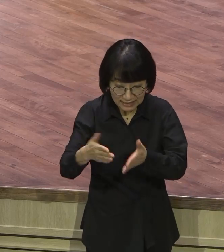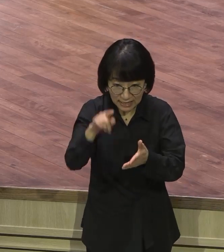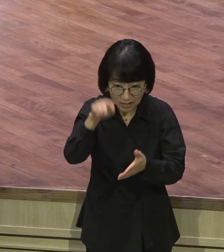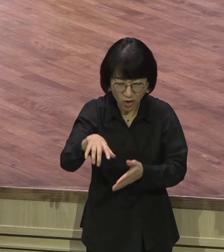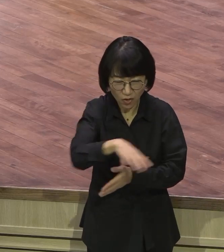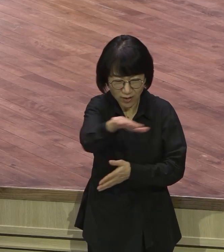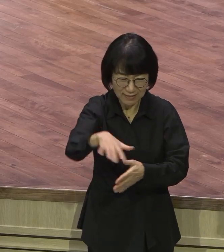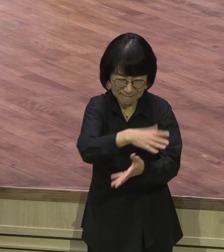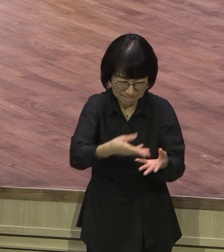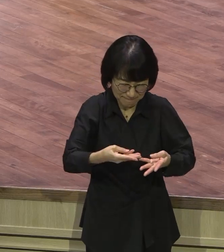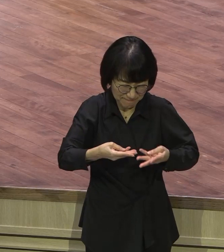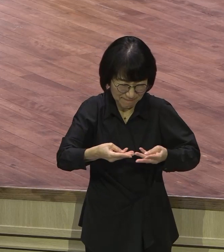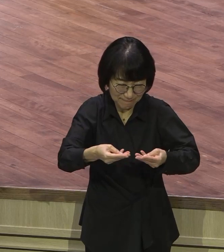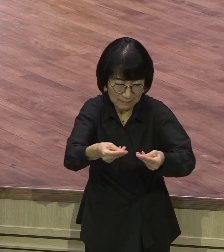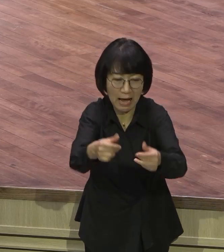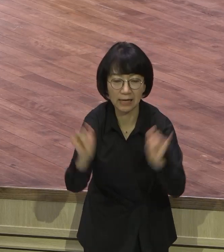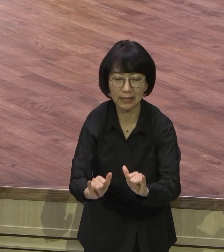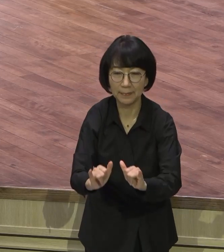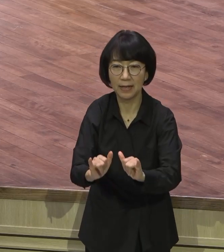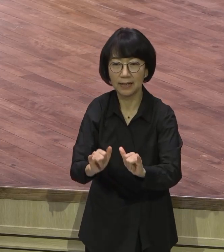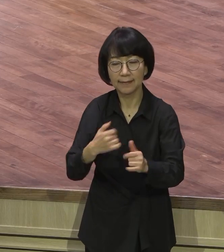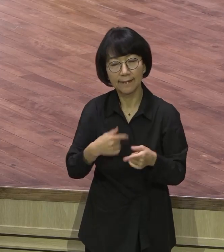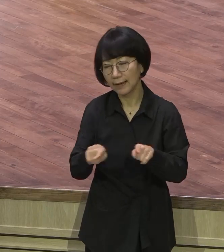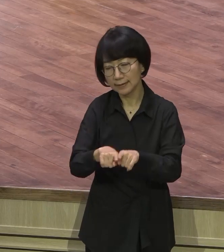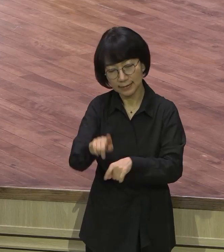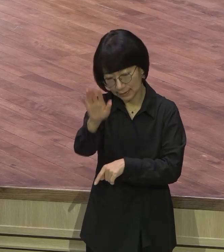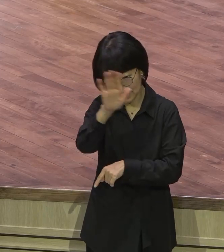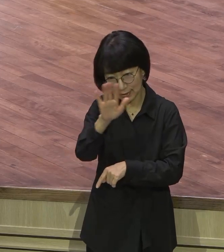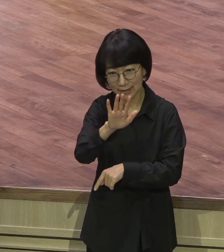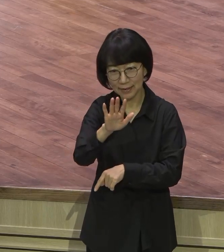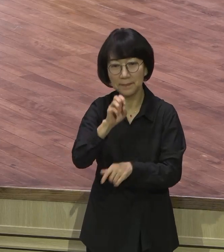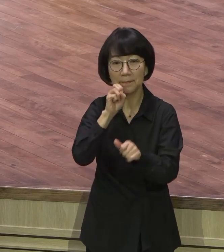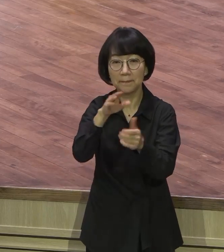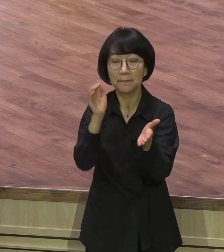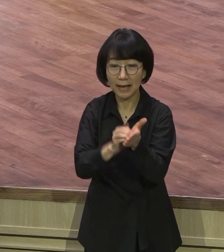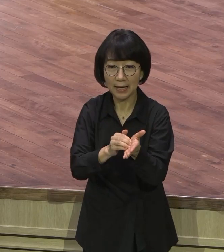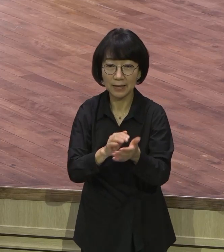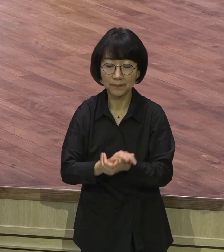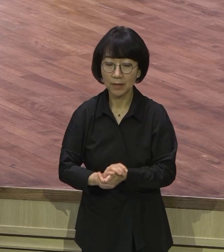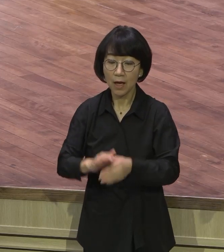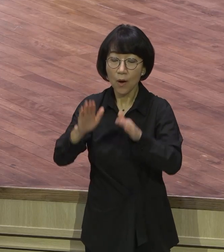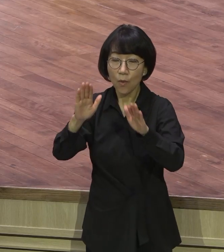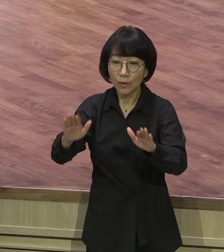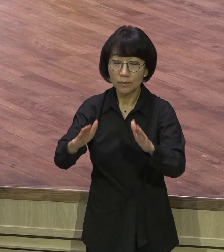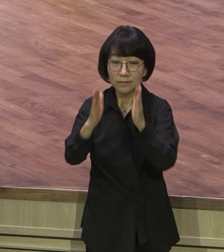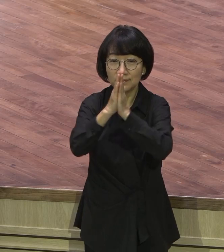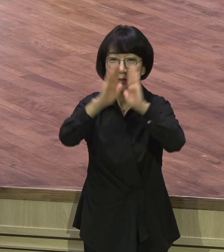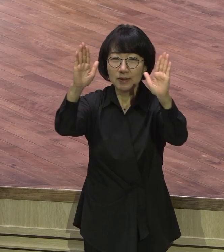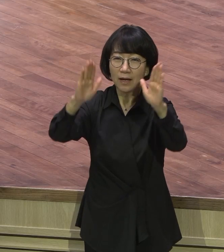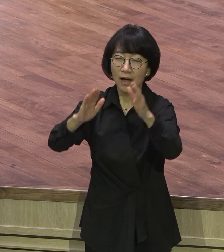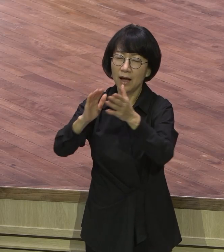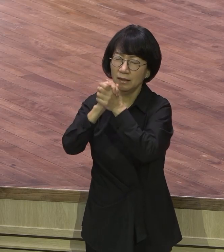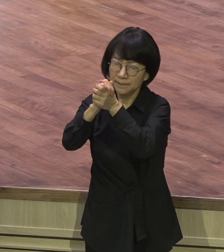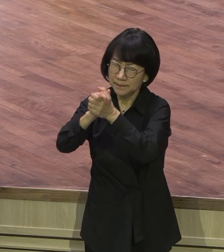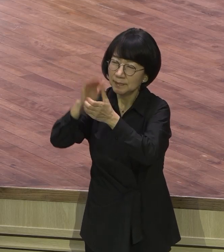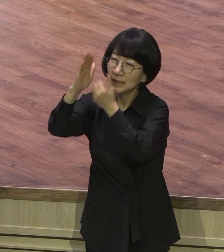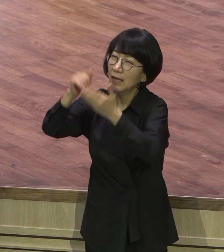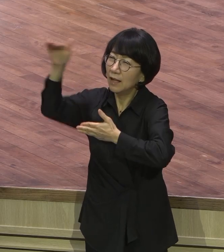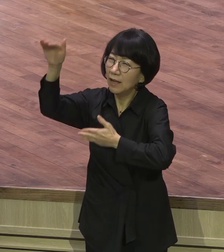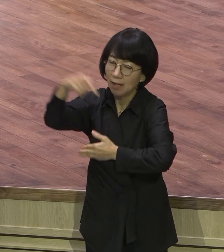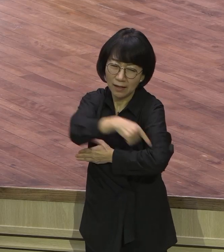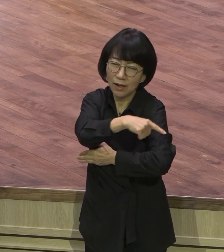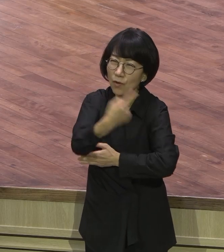진멸할까 염려하미라 하시니 모세의 정보 기도를 통해서 하나님의 마음이